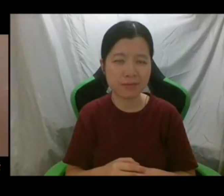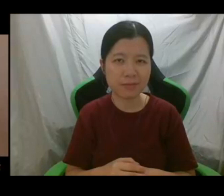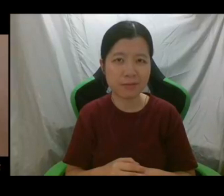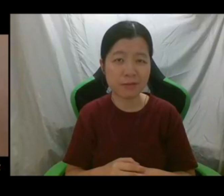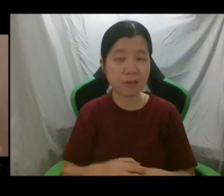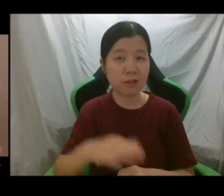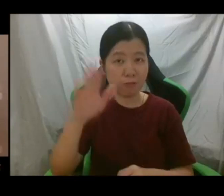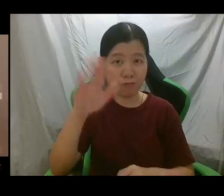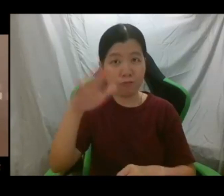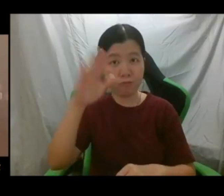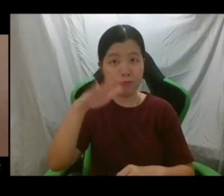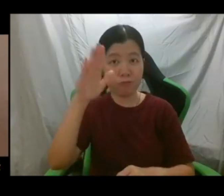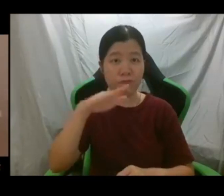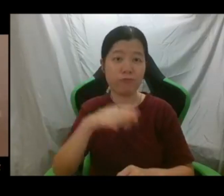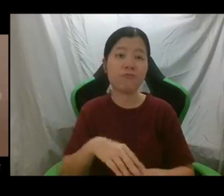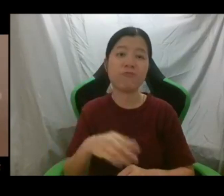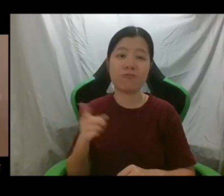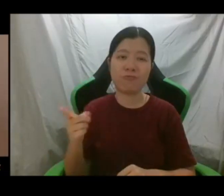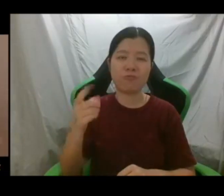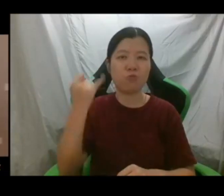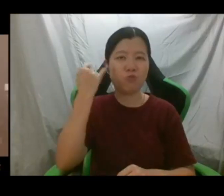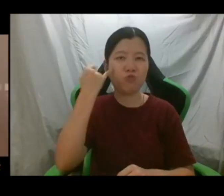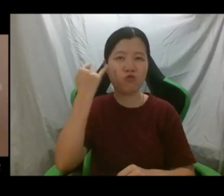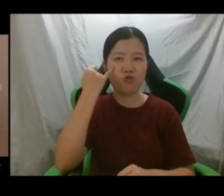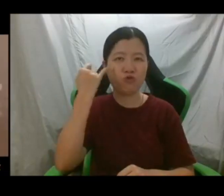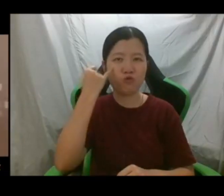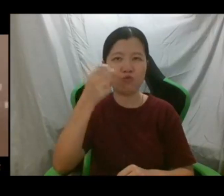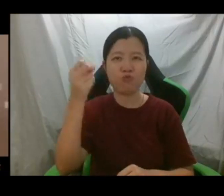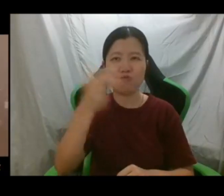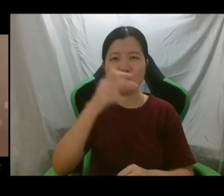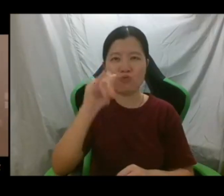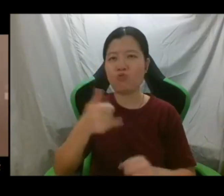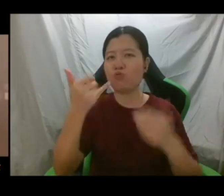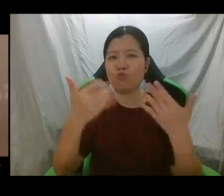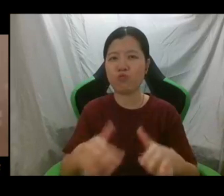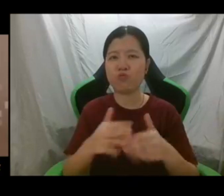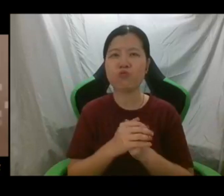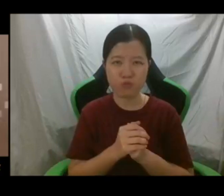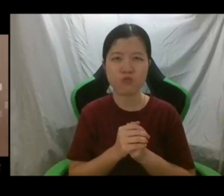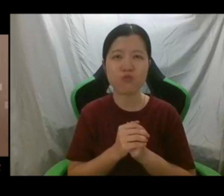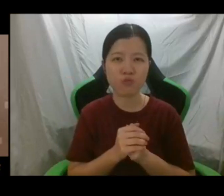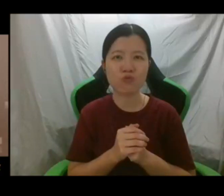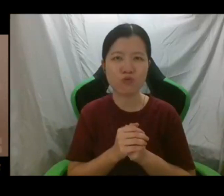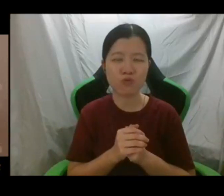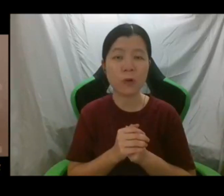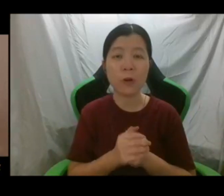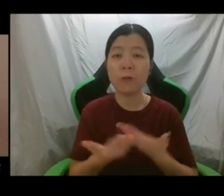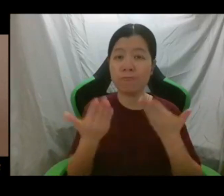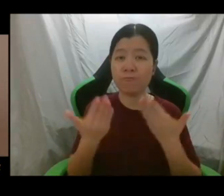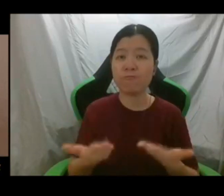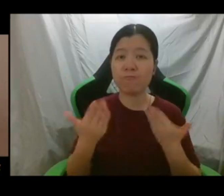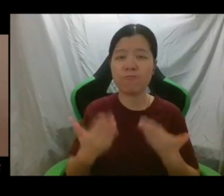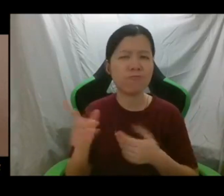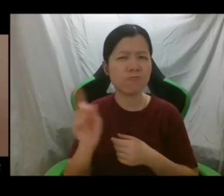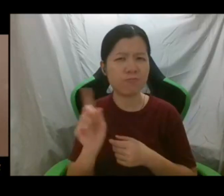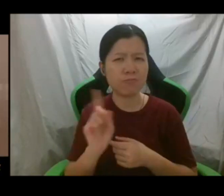小偵探啊，又係我，唔知道啦。今日